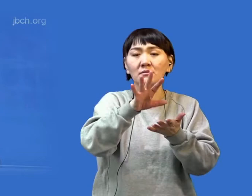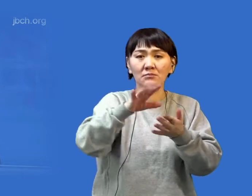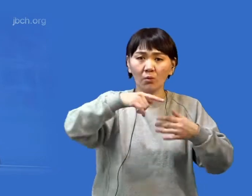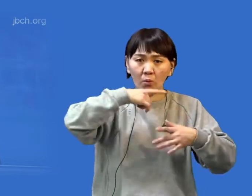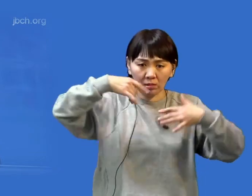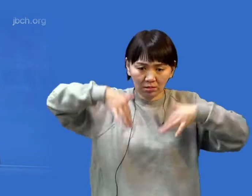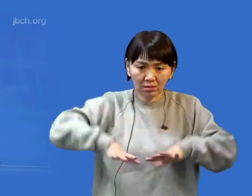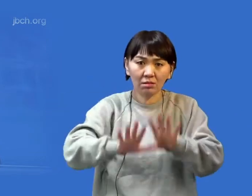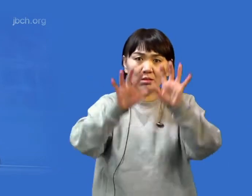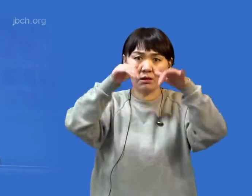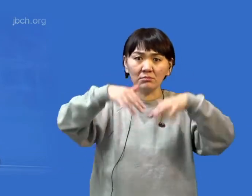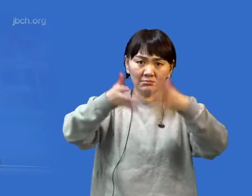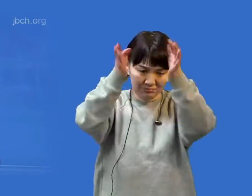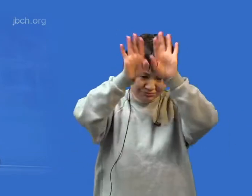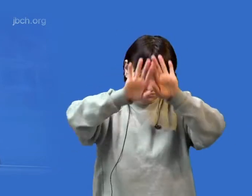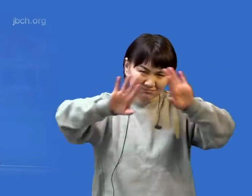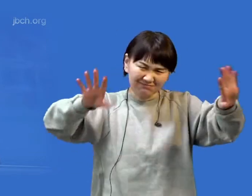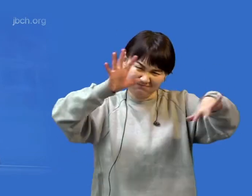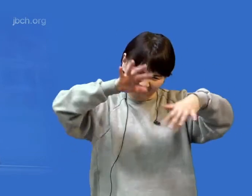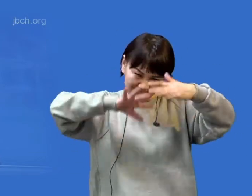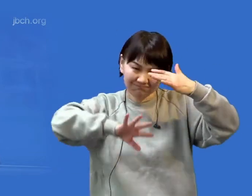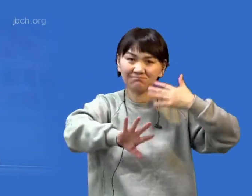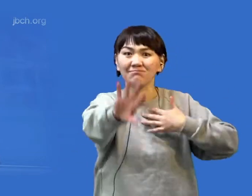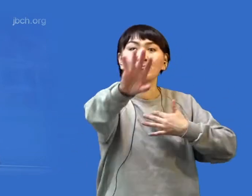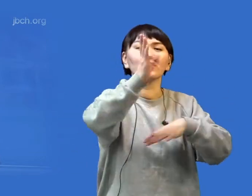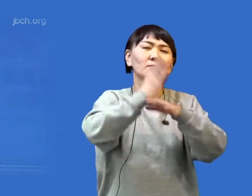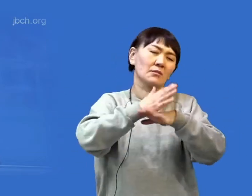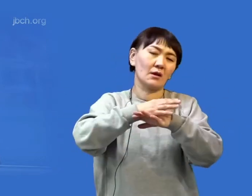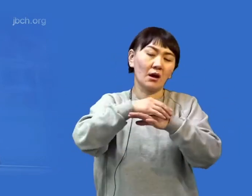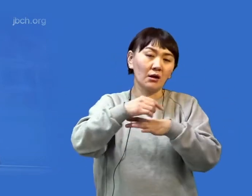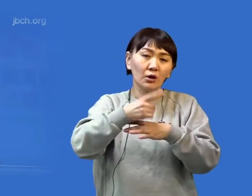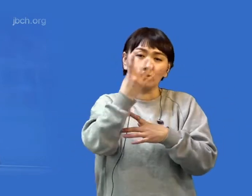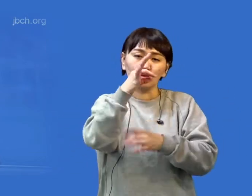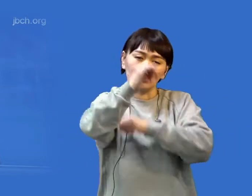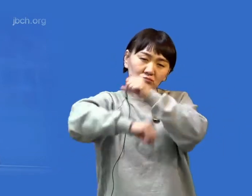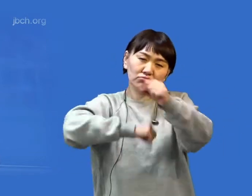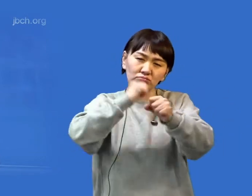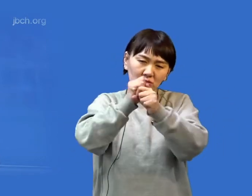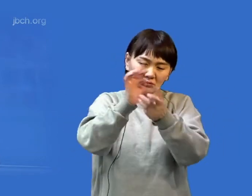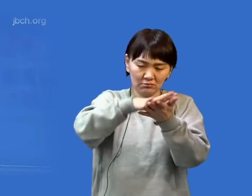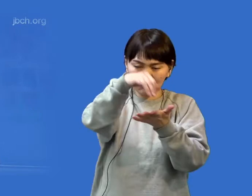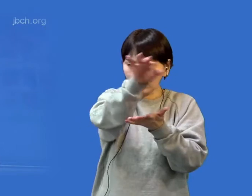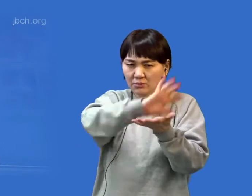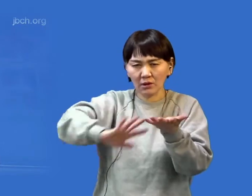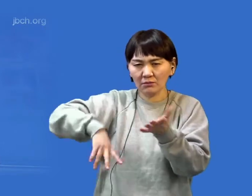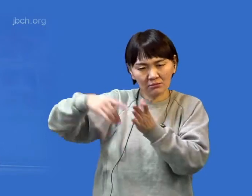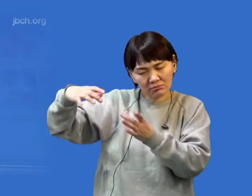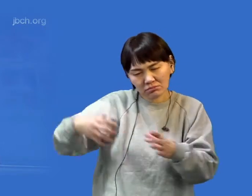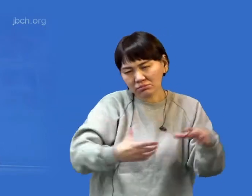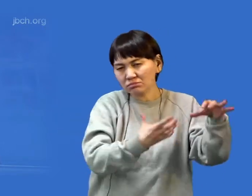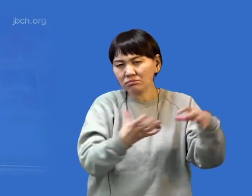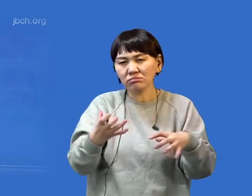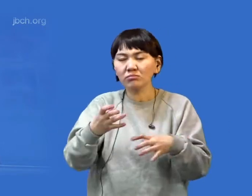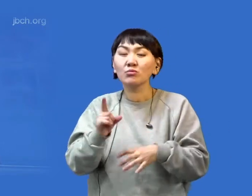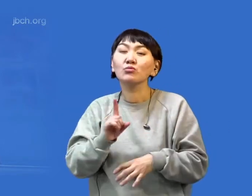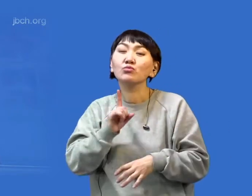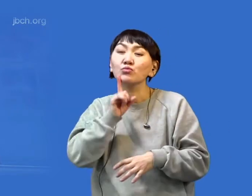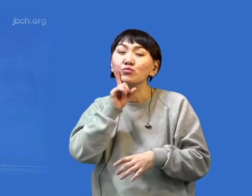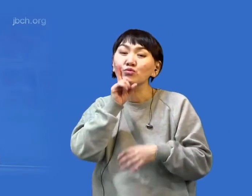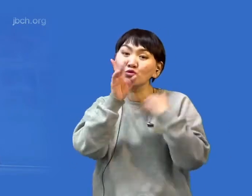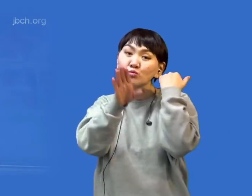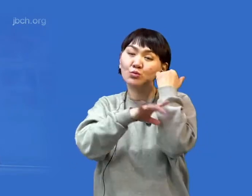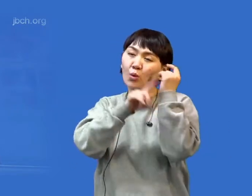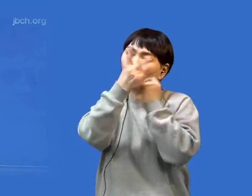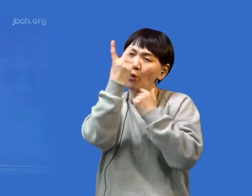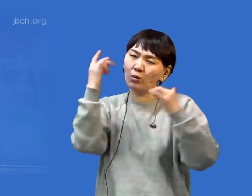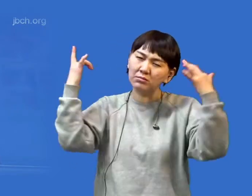нь үүлэн баган, шөнө нь галан багнаар өдөр болхон маннаг тэднийг буулгаж, хадыг цохиж, ус